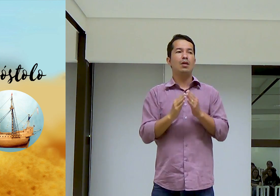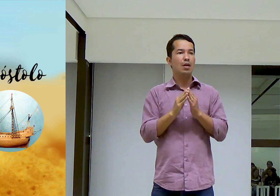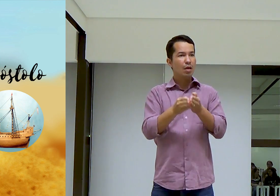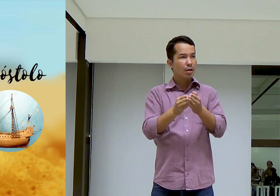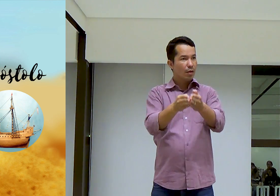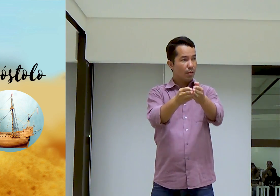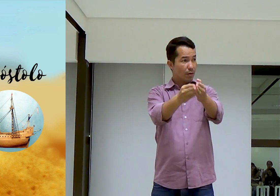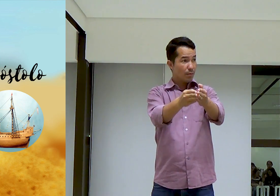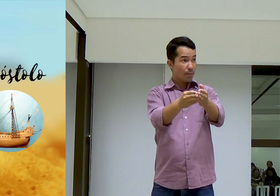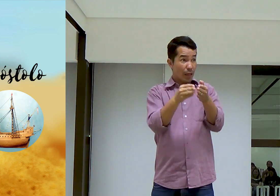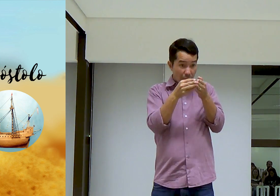significava